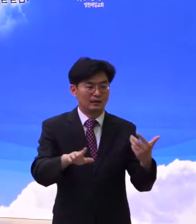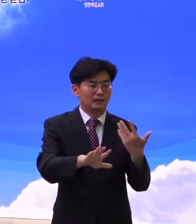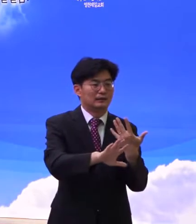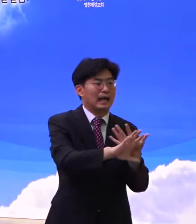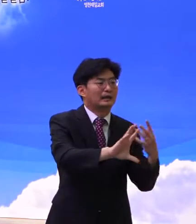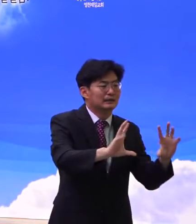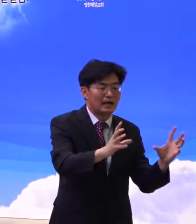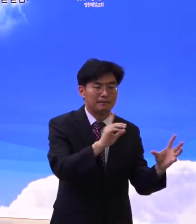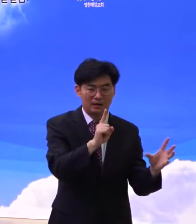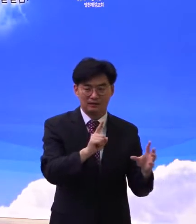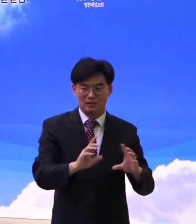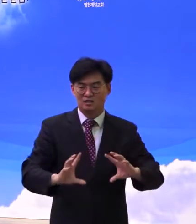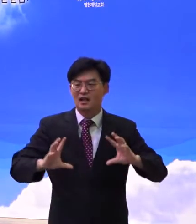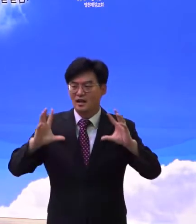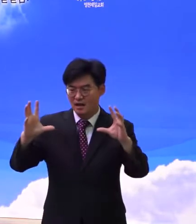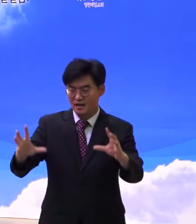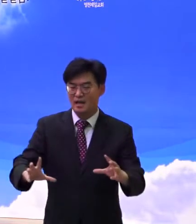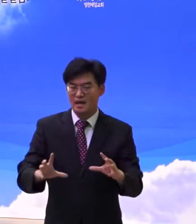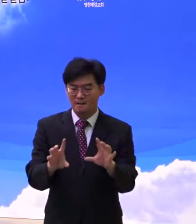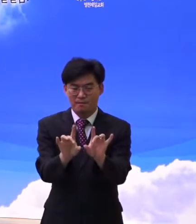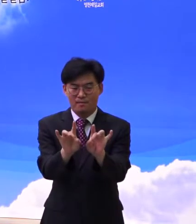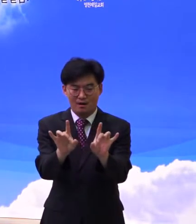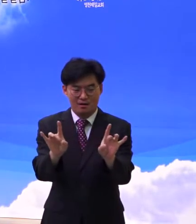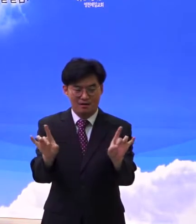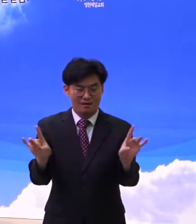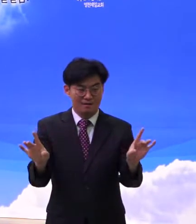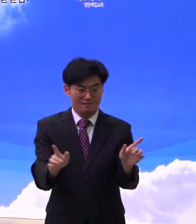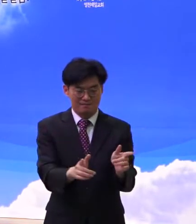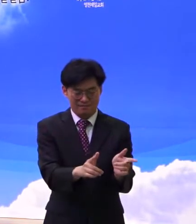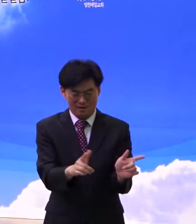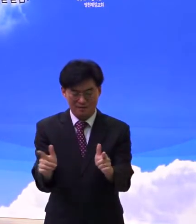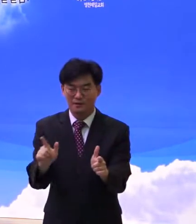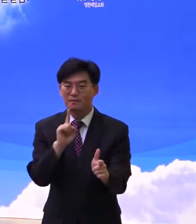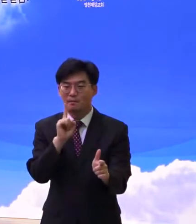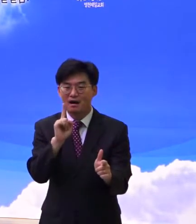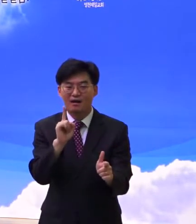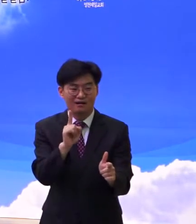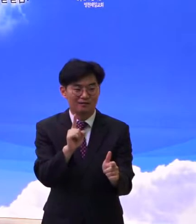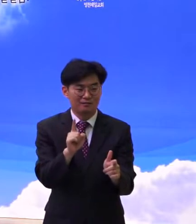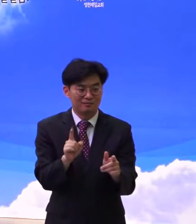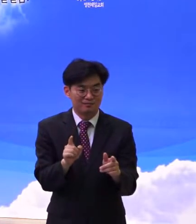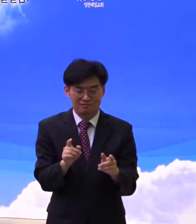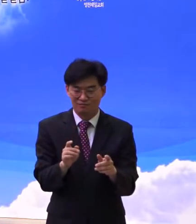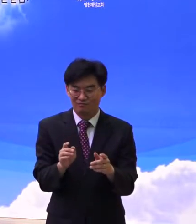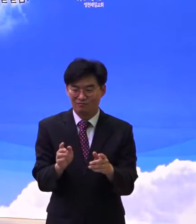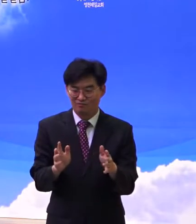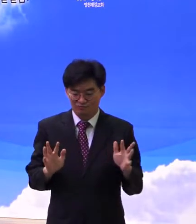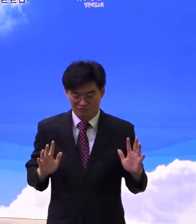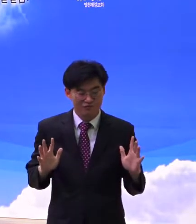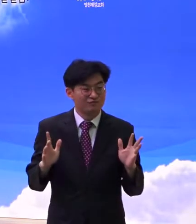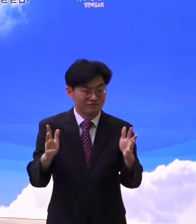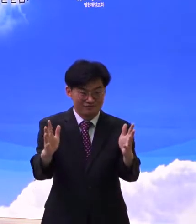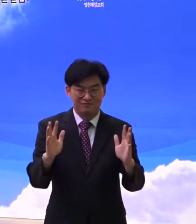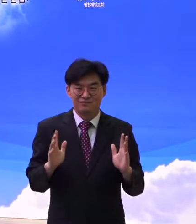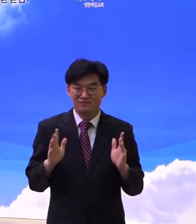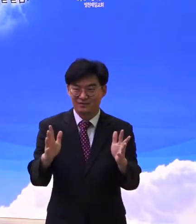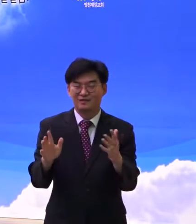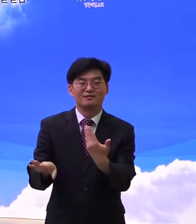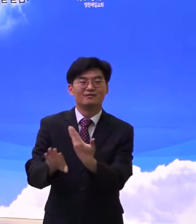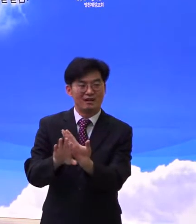통해서 세계 각국의 언어가 말해지고 있을 그때에 이 소리를 듣고 천하 각국에서 와서 예루살렘에 모여있던